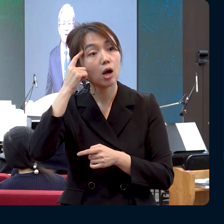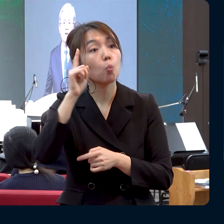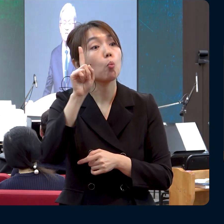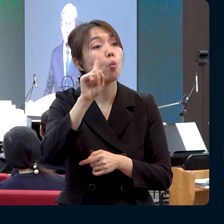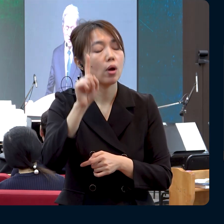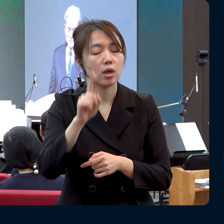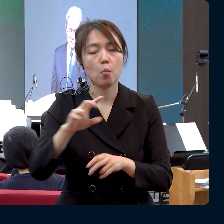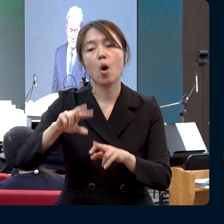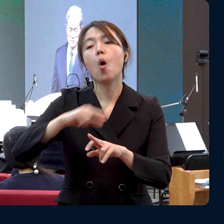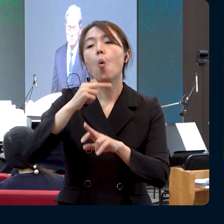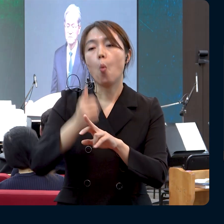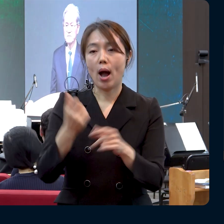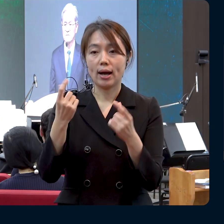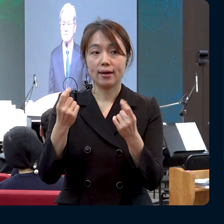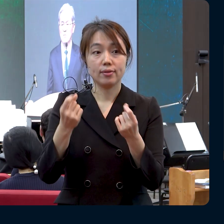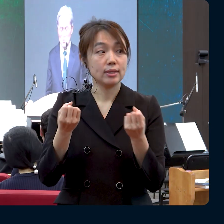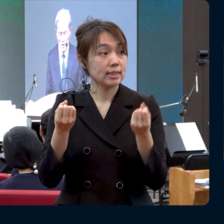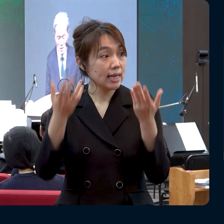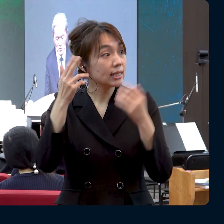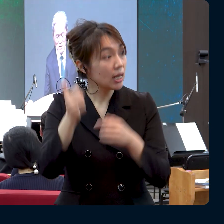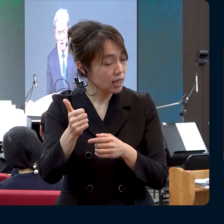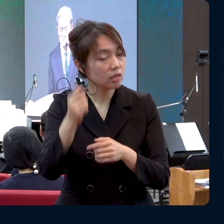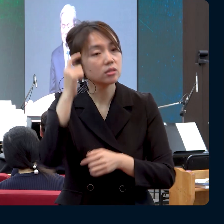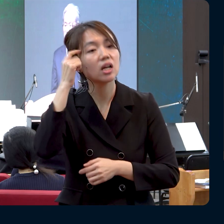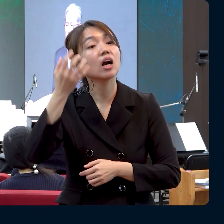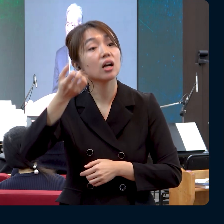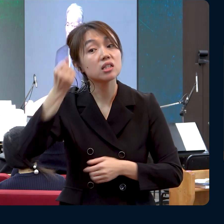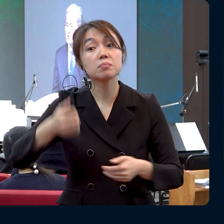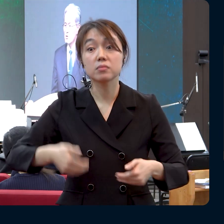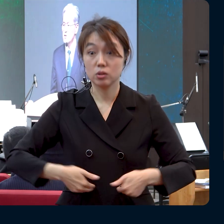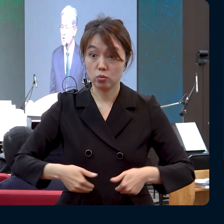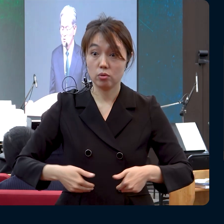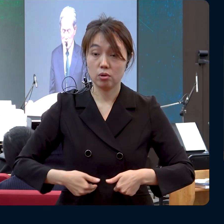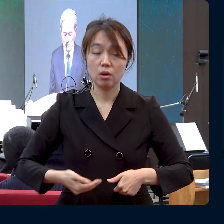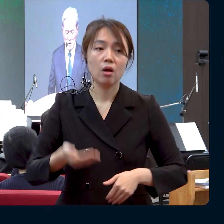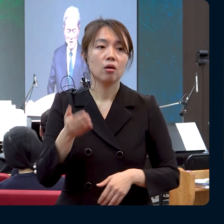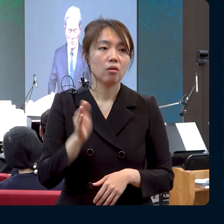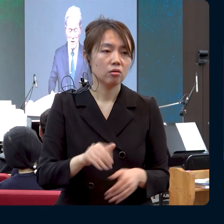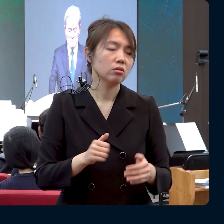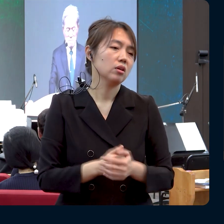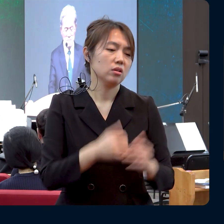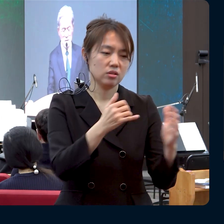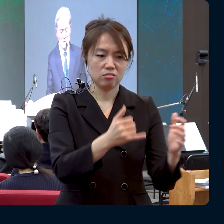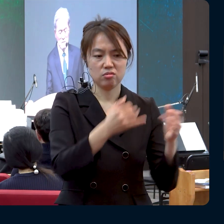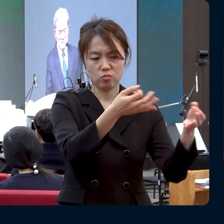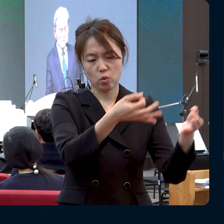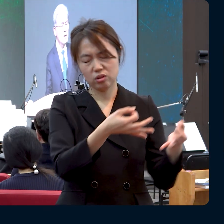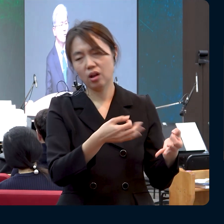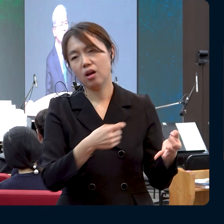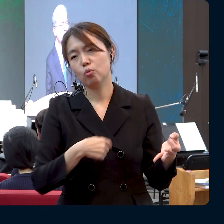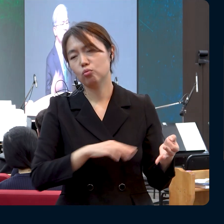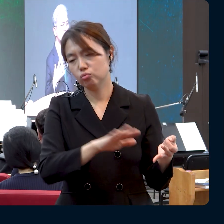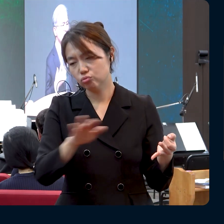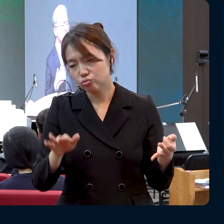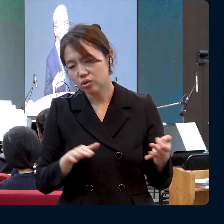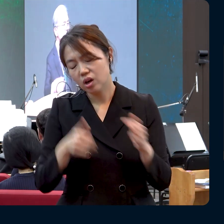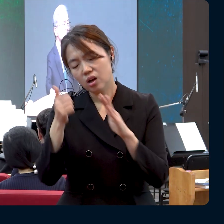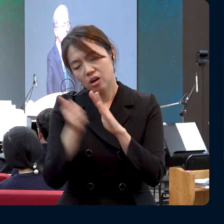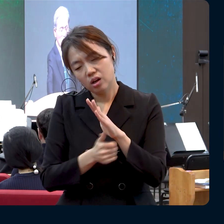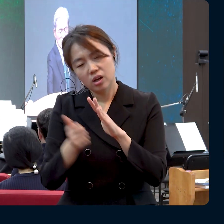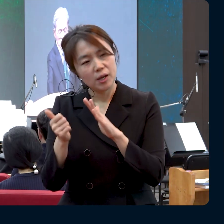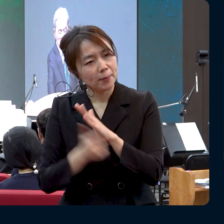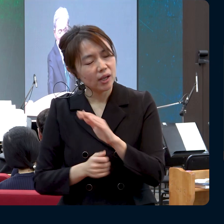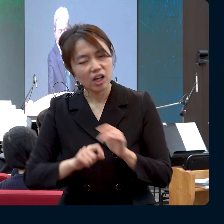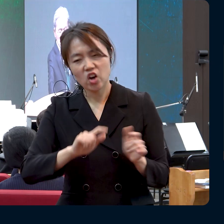그런데 이게 깨진 거죠. 먹고 살다 보니까 이런저런 실수와 실패 때문에, 그러다 보니까 나 자신도